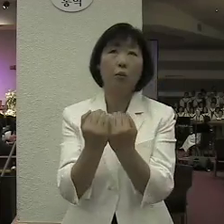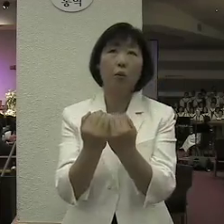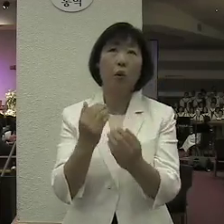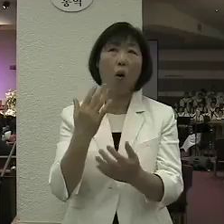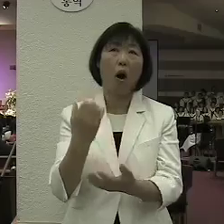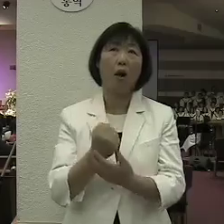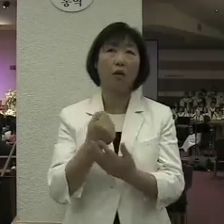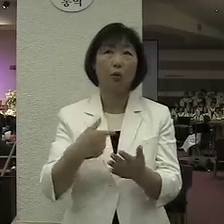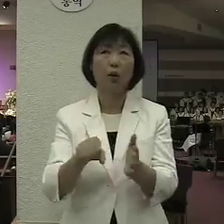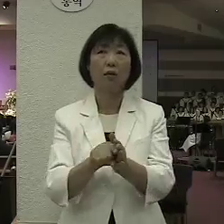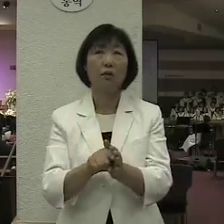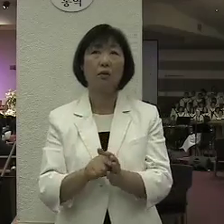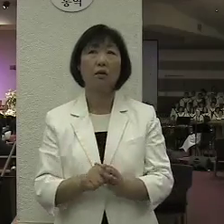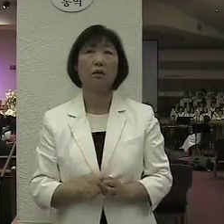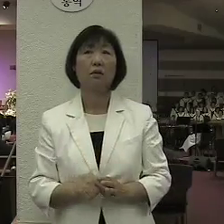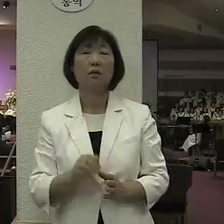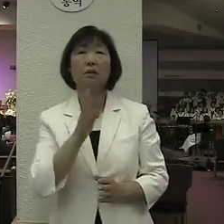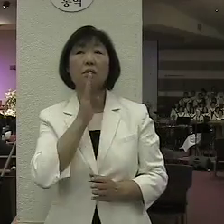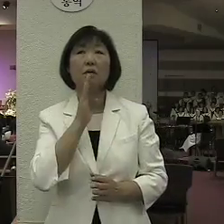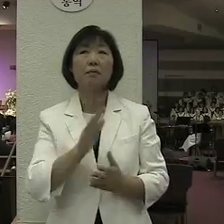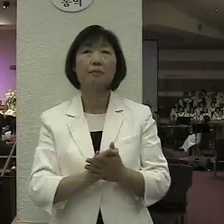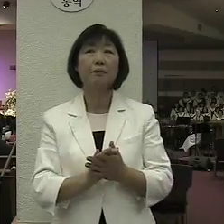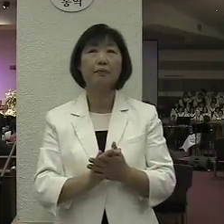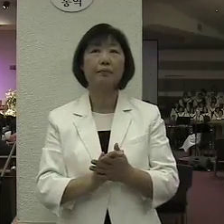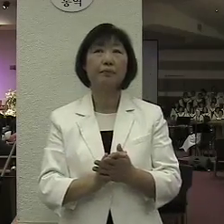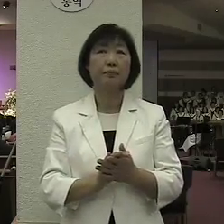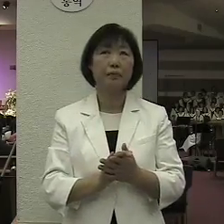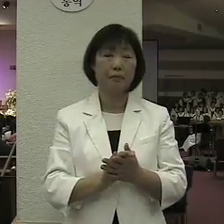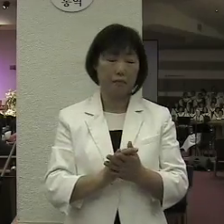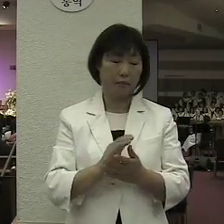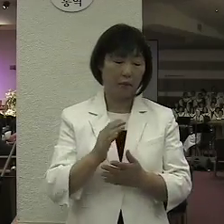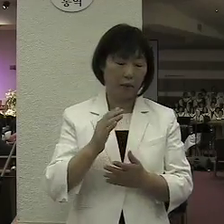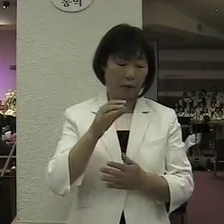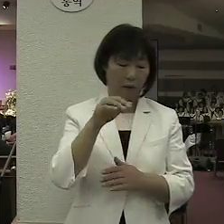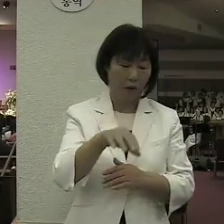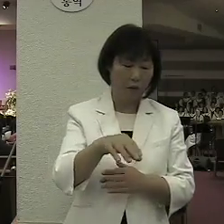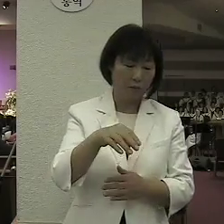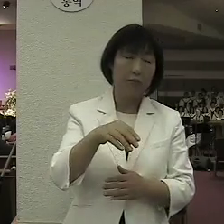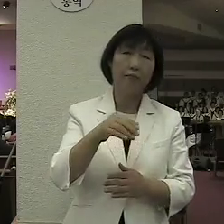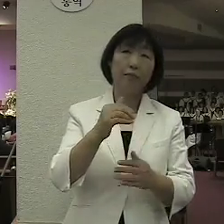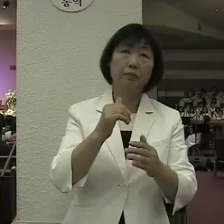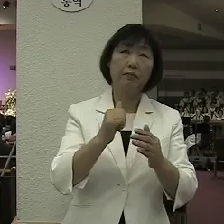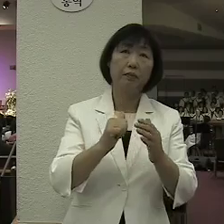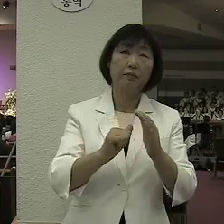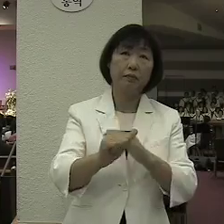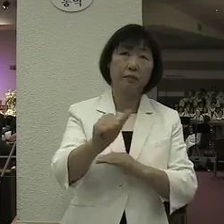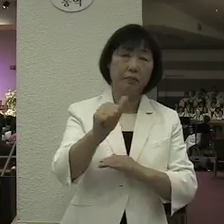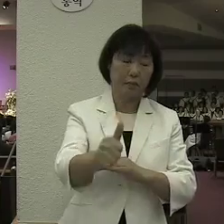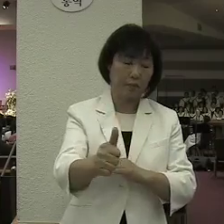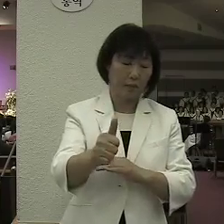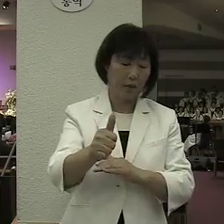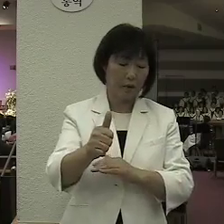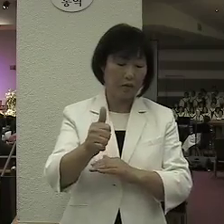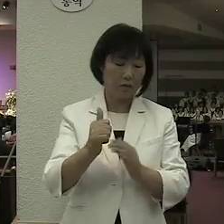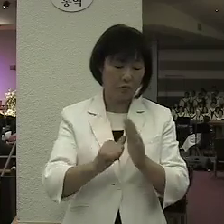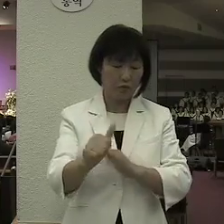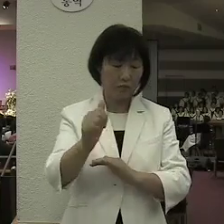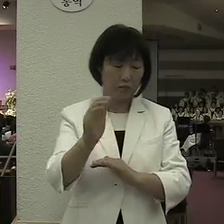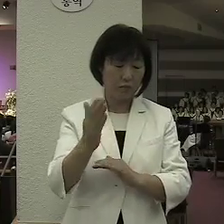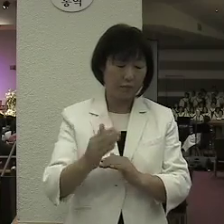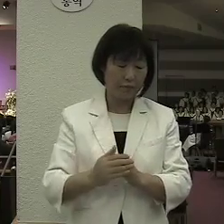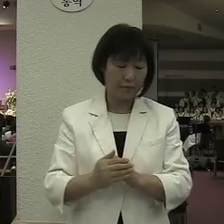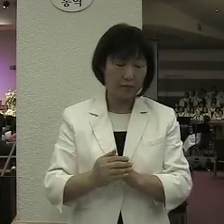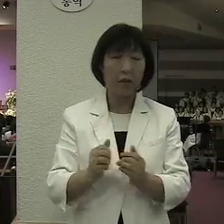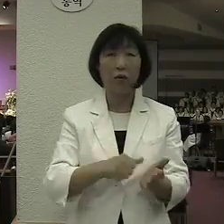운동선수였어요. 풋볼, 바스켓볼, 베이스볼 다 레벨을 갖고 정말 대표적인 대학에서 다 스카우팅을 하려고 그를